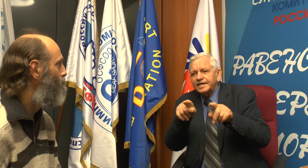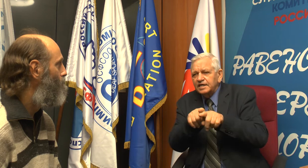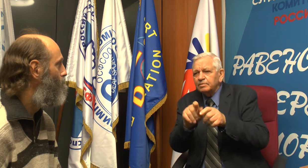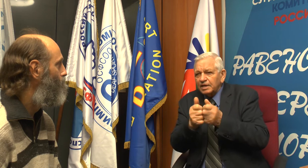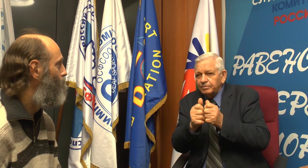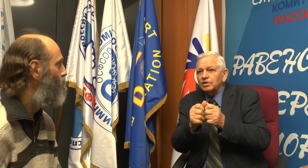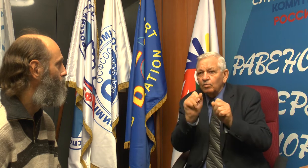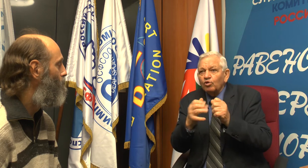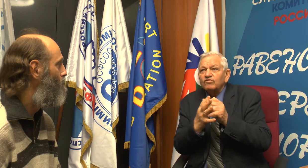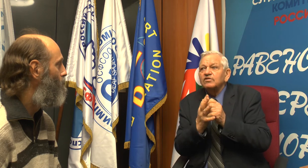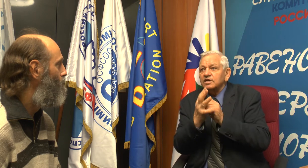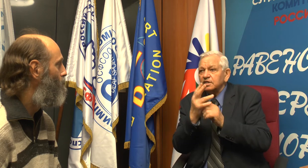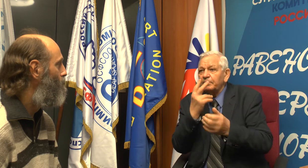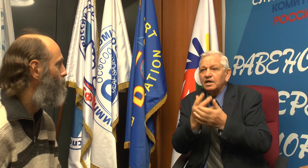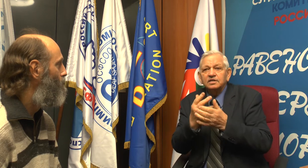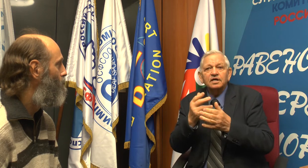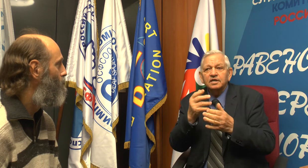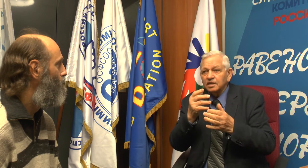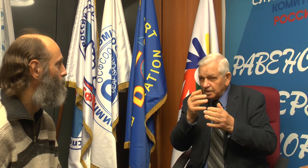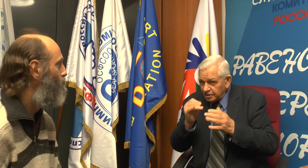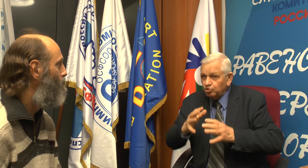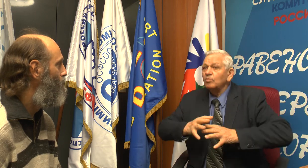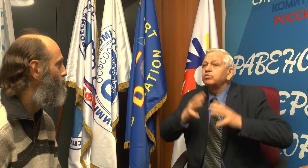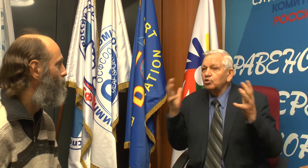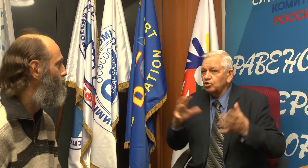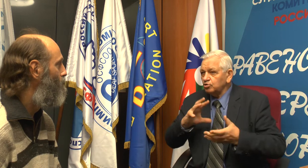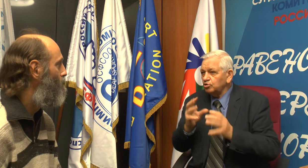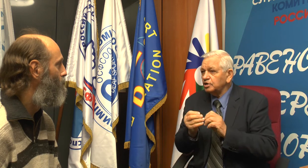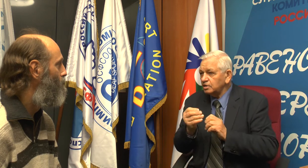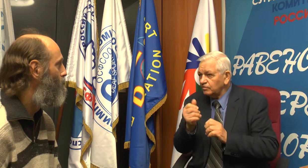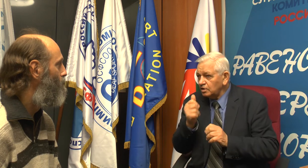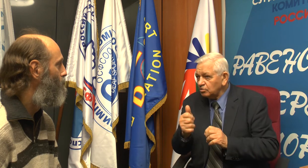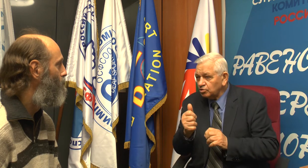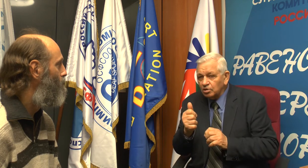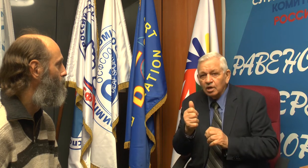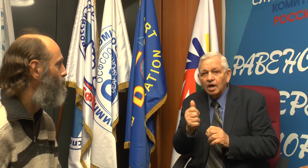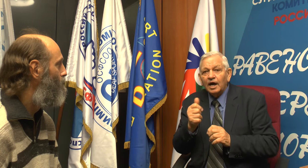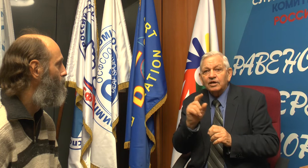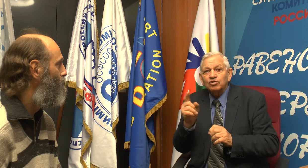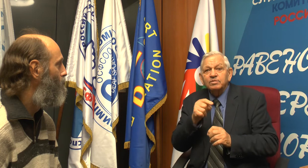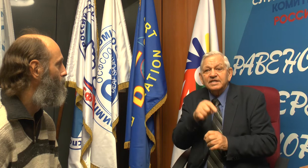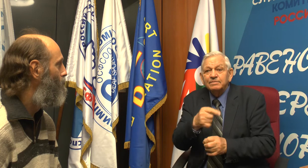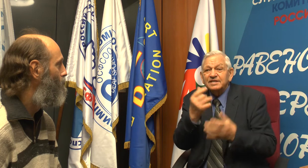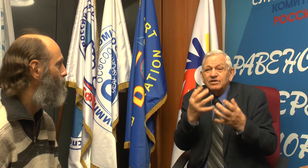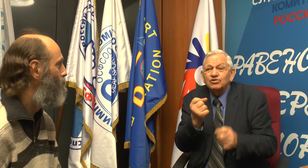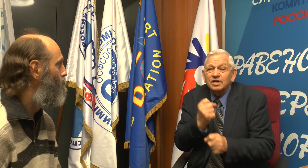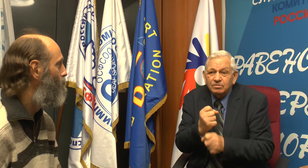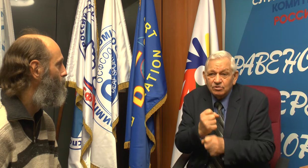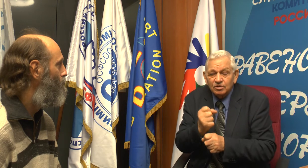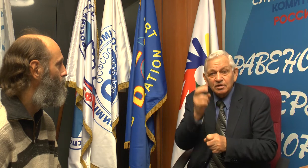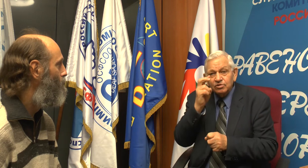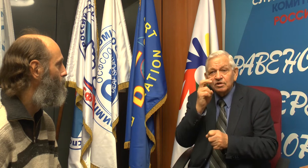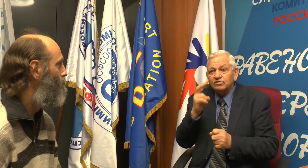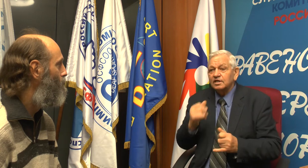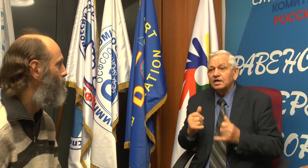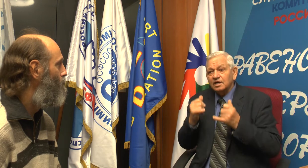такие спортсмены могут вырасти, показать еще больше результатов хороших. А чтобы с ними серьезно работать, государству надо